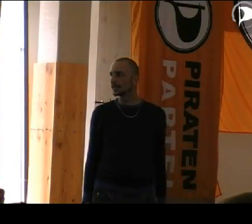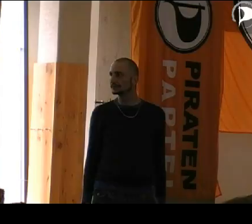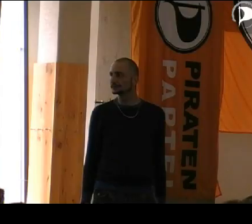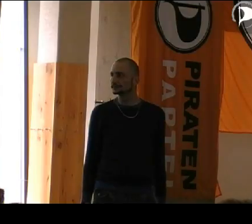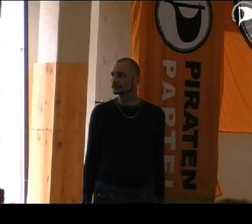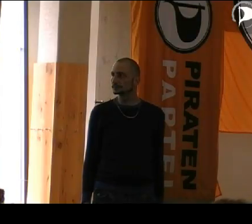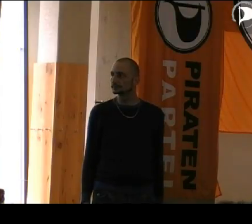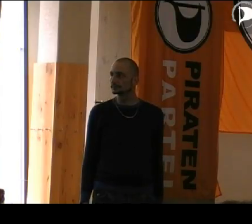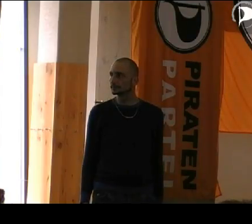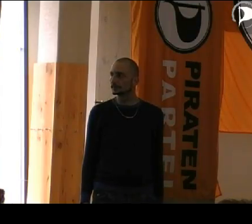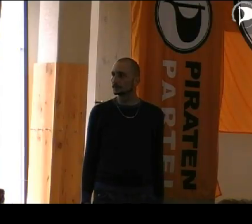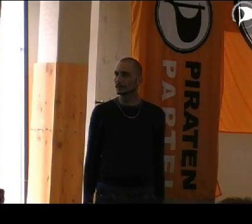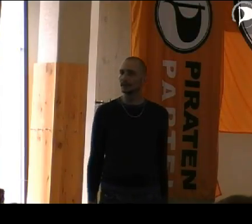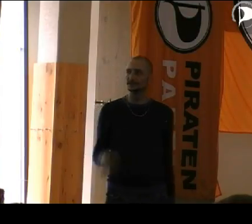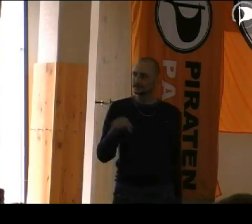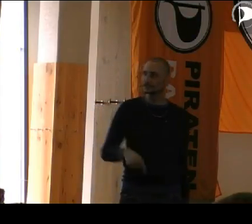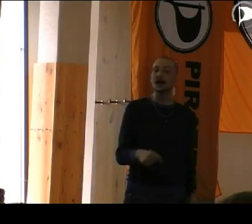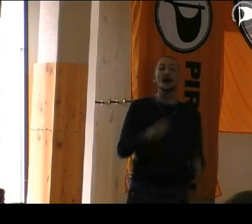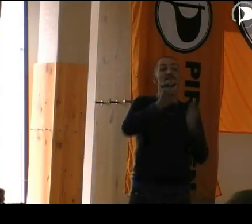die malteser